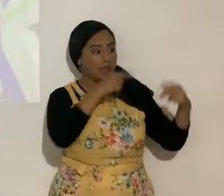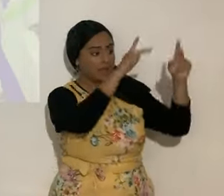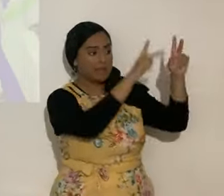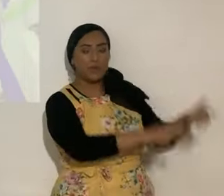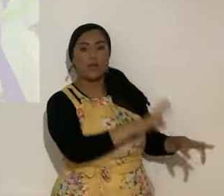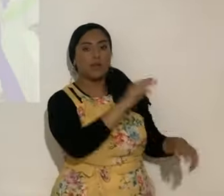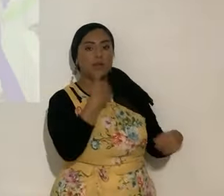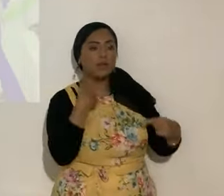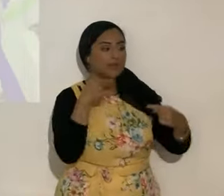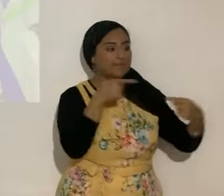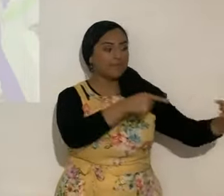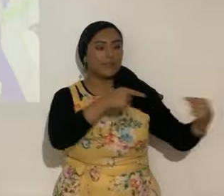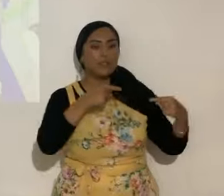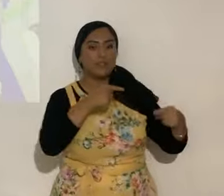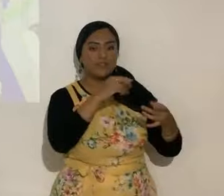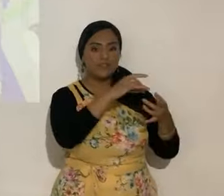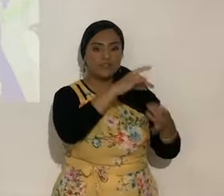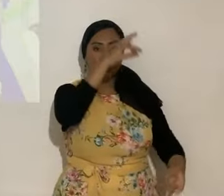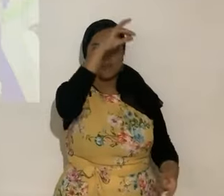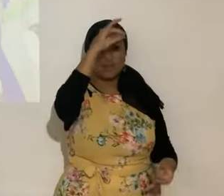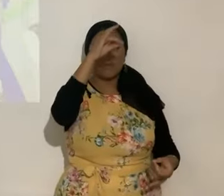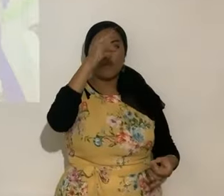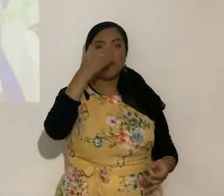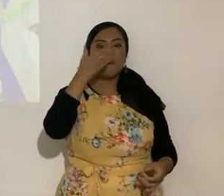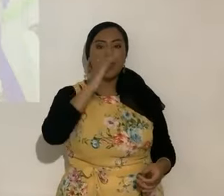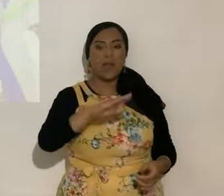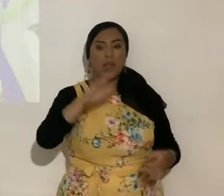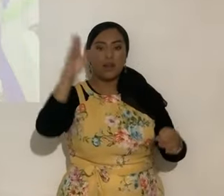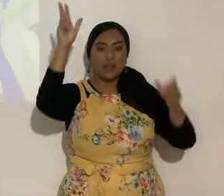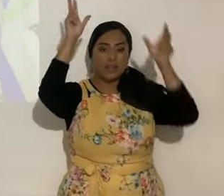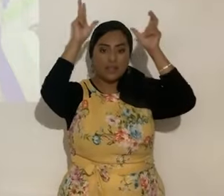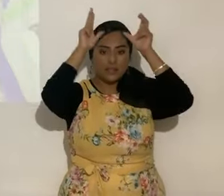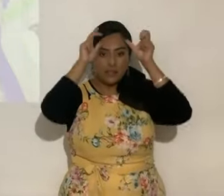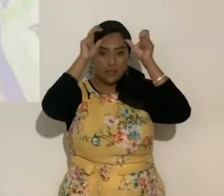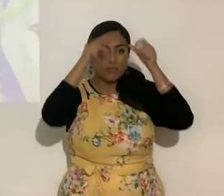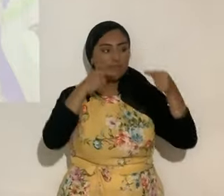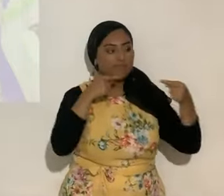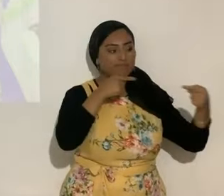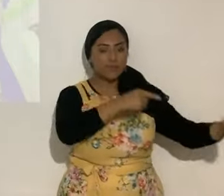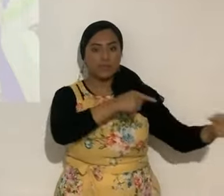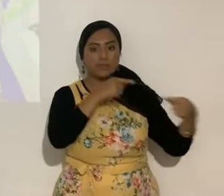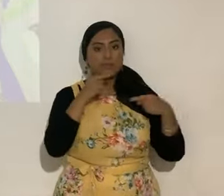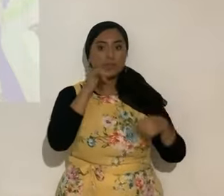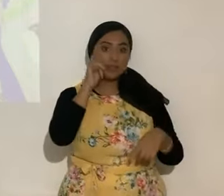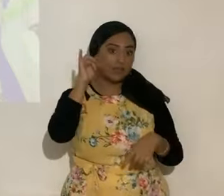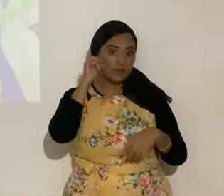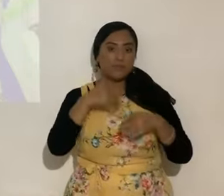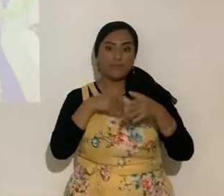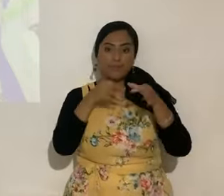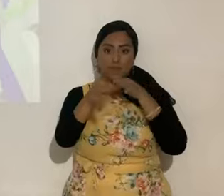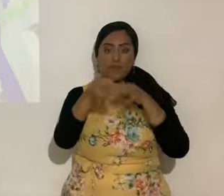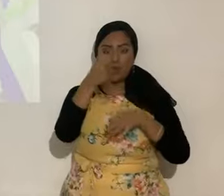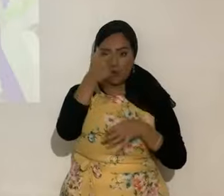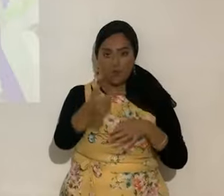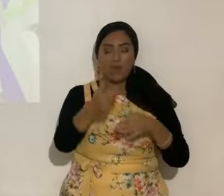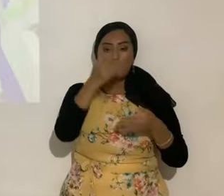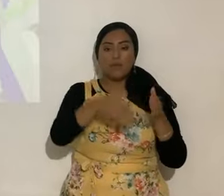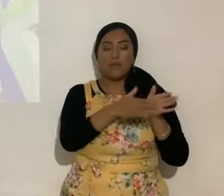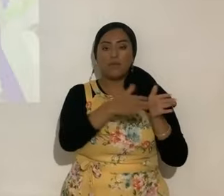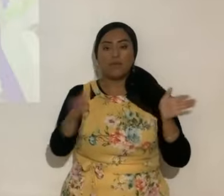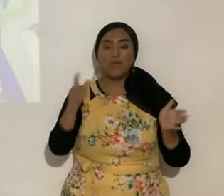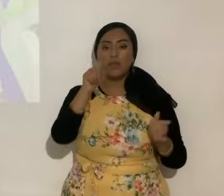potestades, principados, de oscuridad, en las regiones celestes, lo que ministraba yo ayer, vean la recta final,